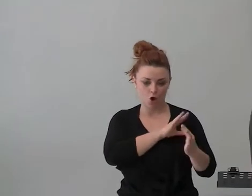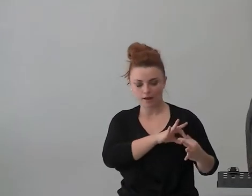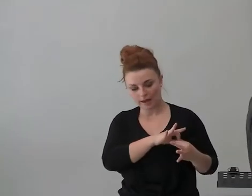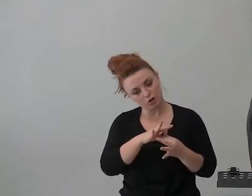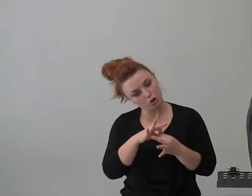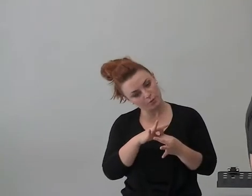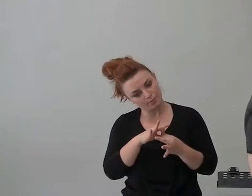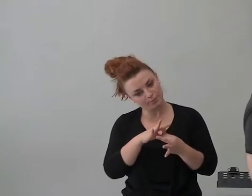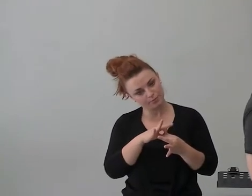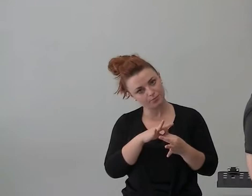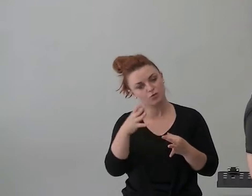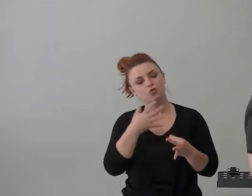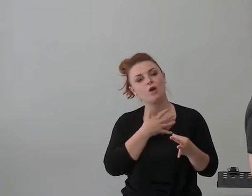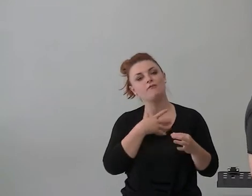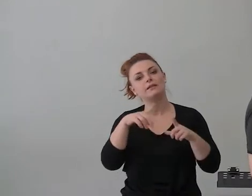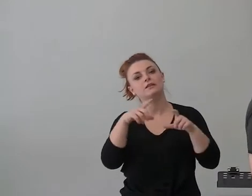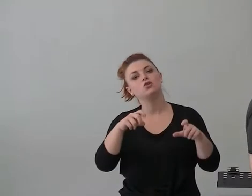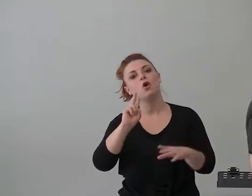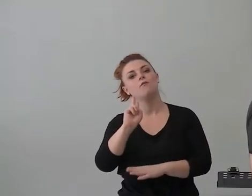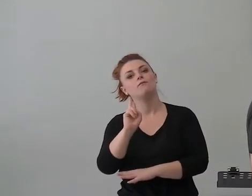Abbiamo il versetto 22, forse no?